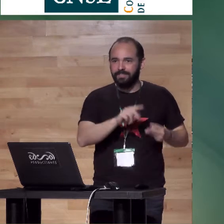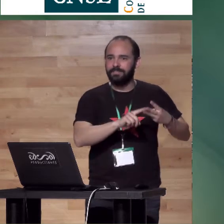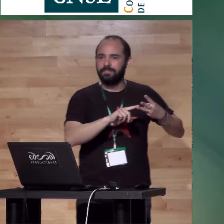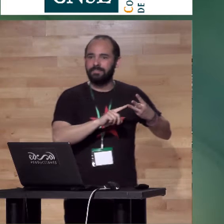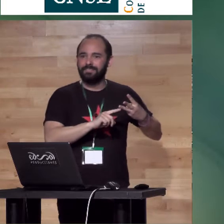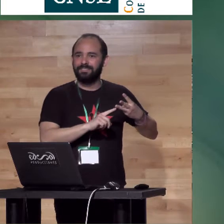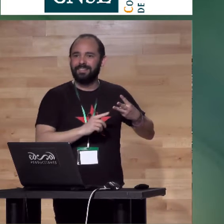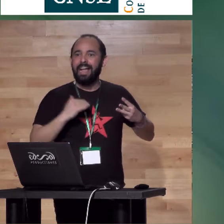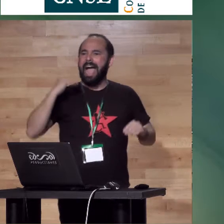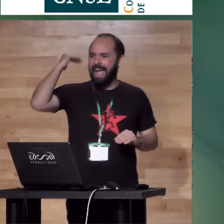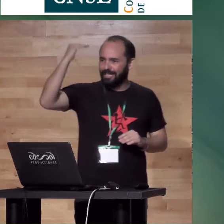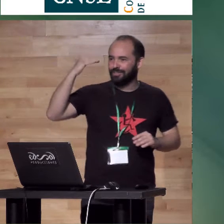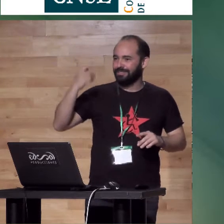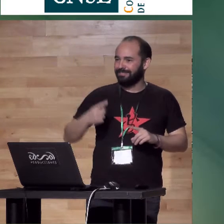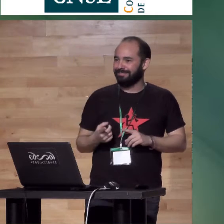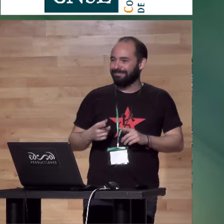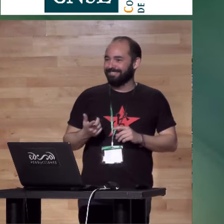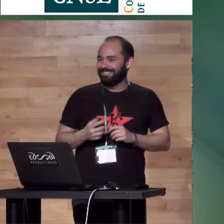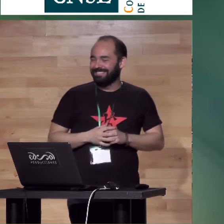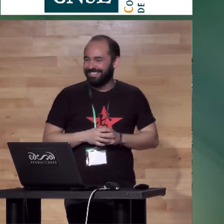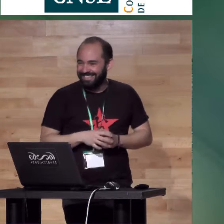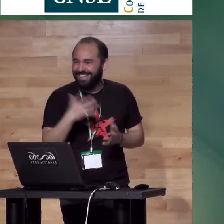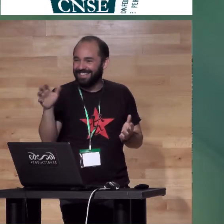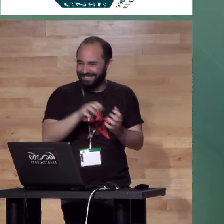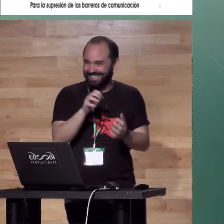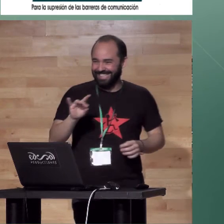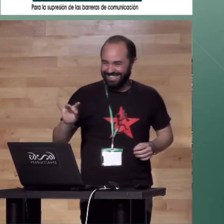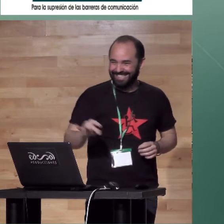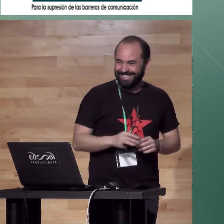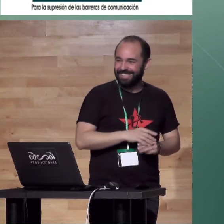¿Tiene tableta de chocolate? Alto.